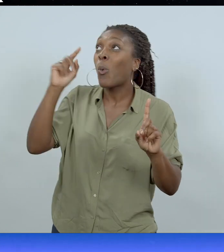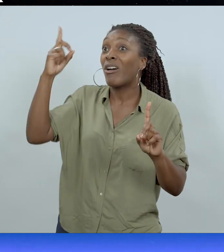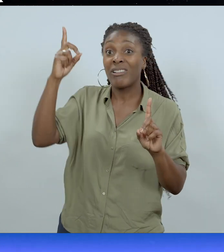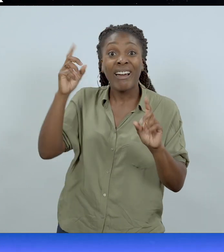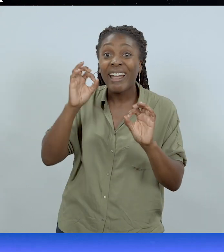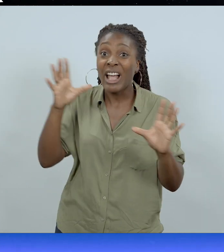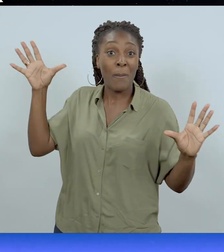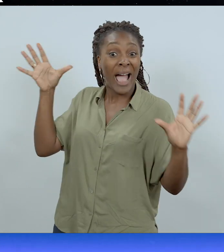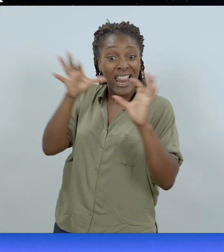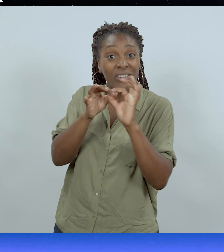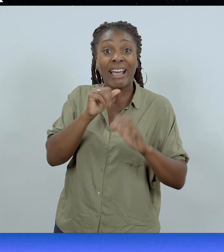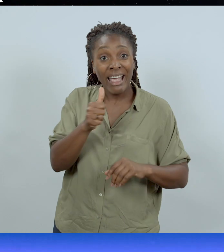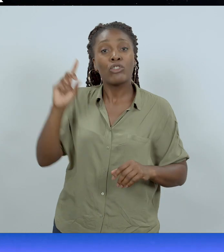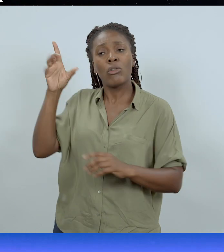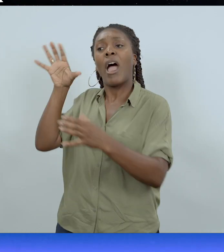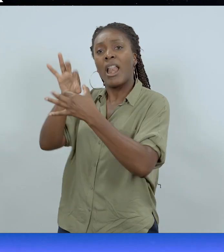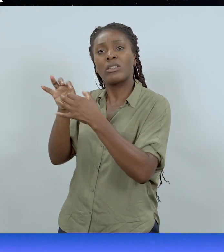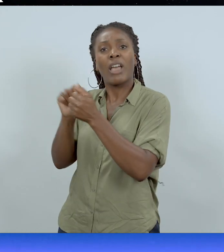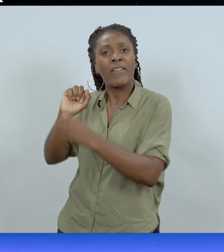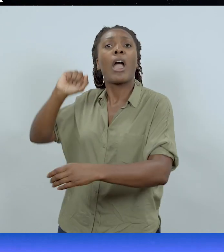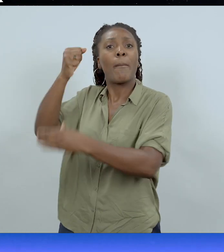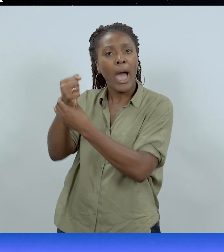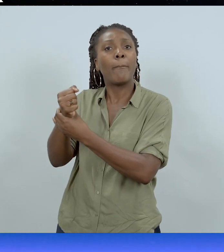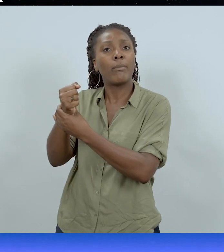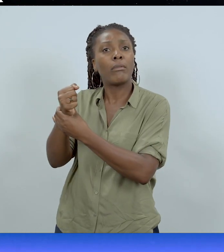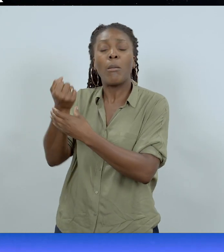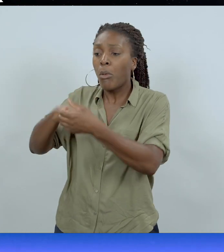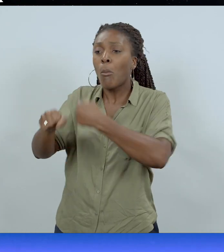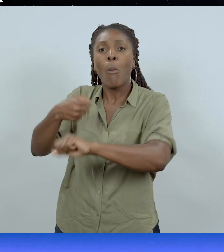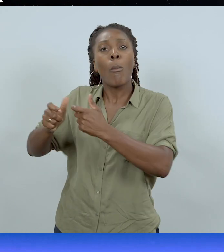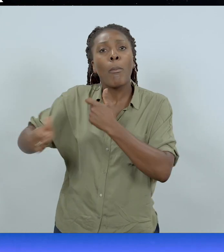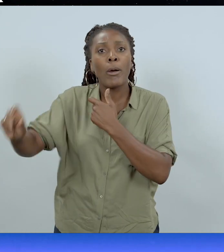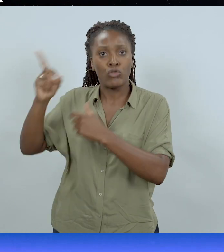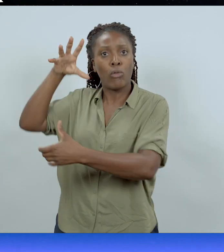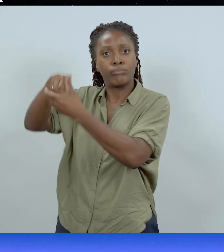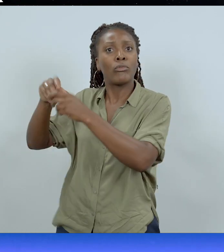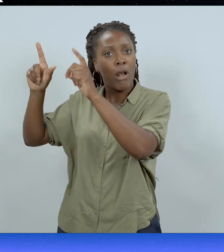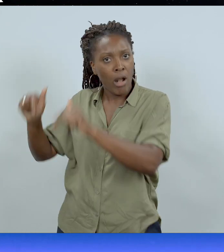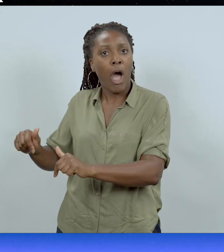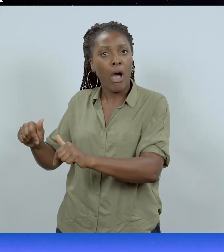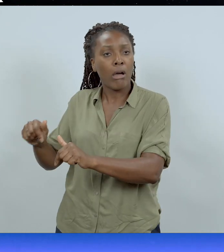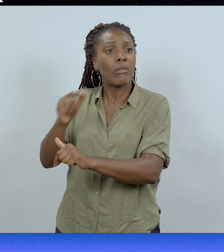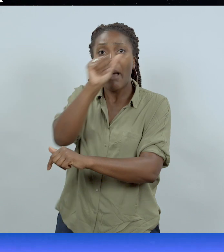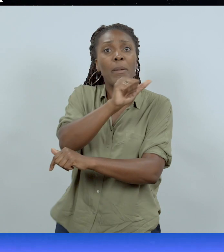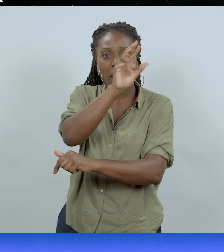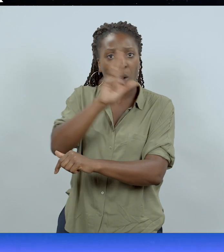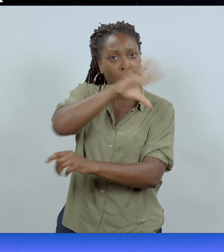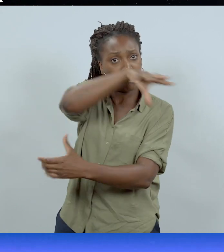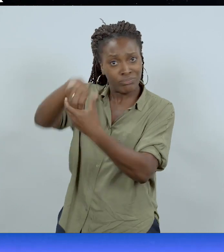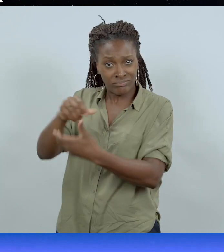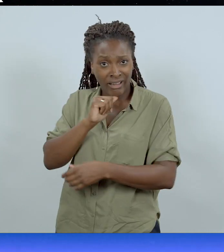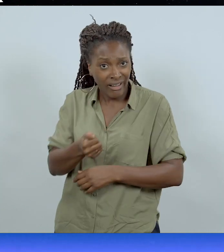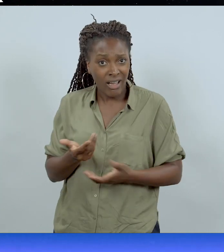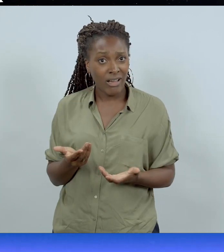incroyant, avec quelqu'un qui n'a pas fait alliance avec lui. Dieu a fait alliance avec Abraham, et c'est la descendance, la postérité d'Abraham qui sera son peuple. Abimelech ne fait